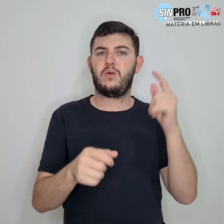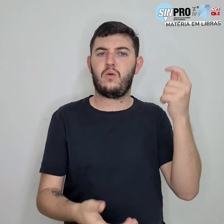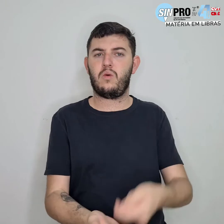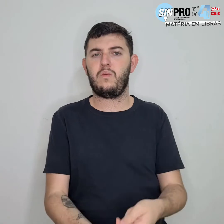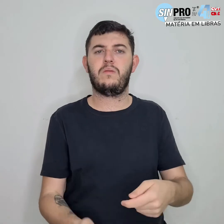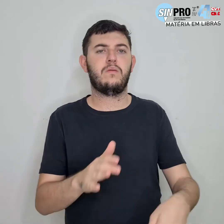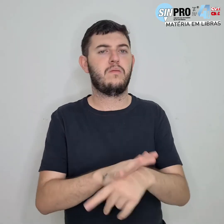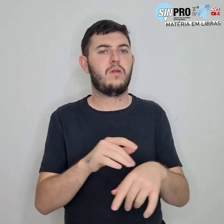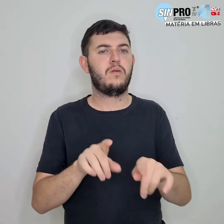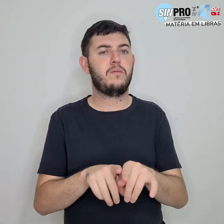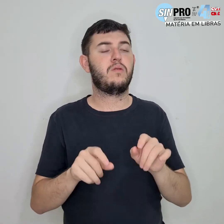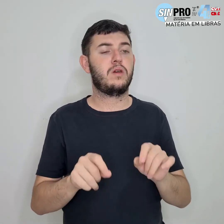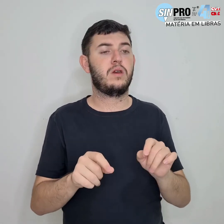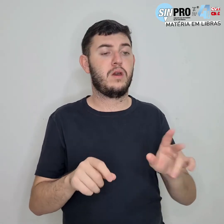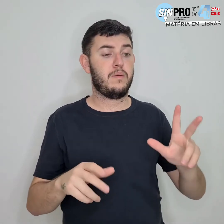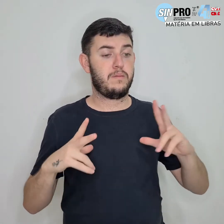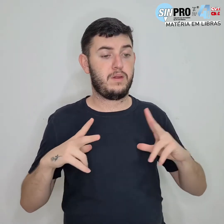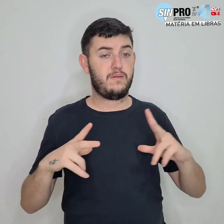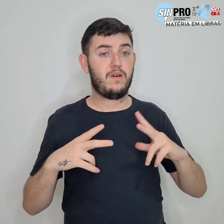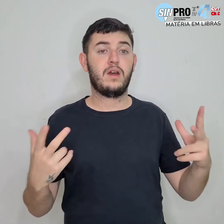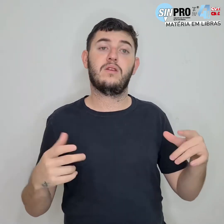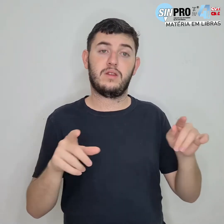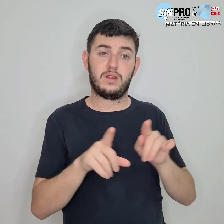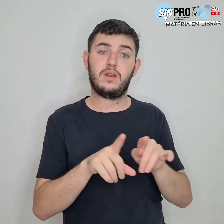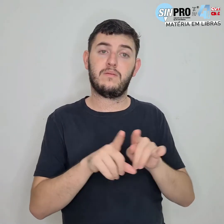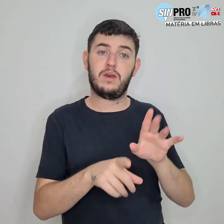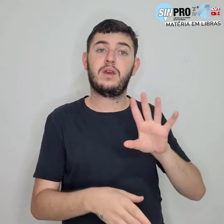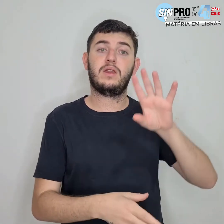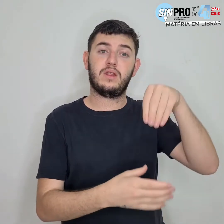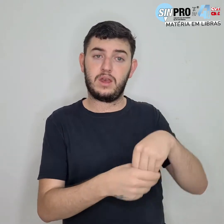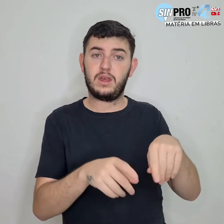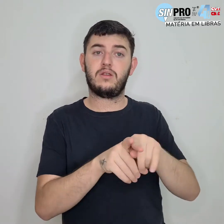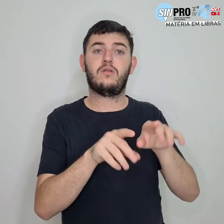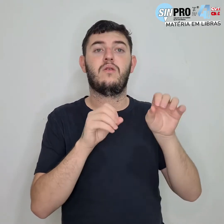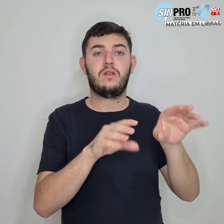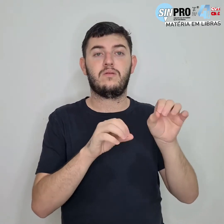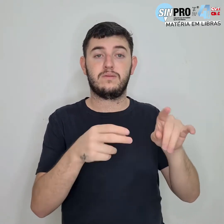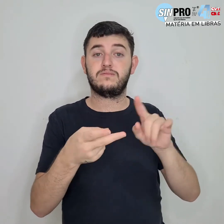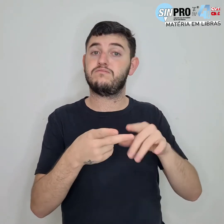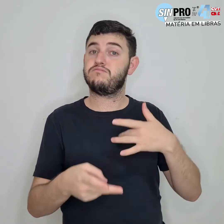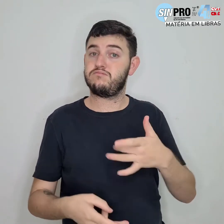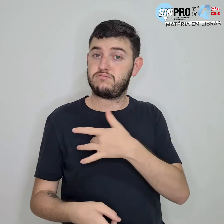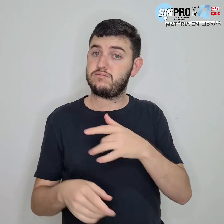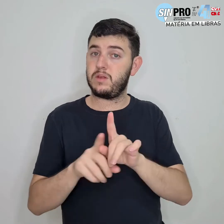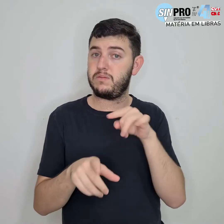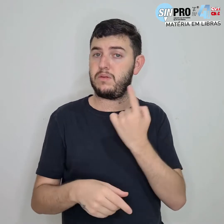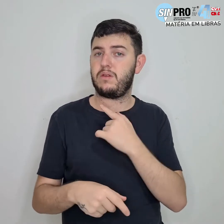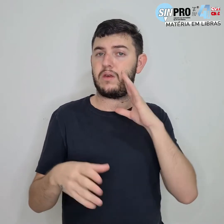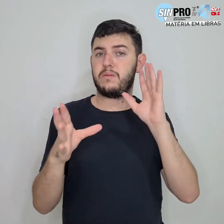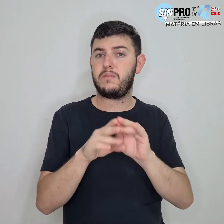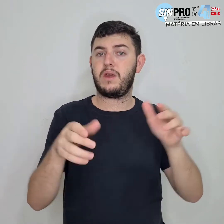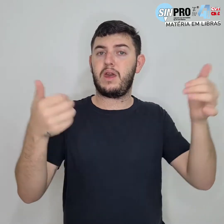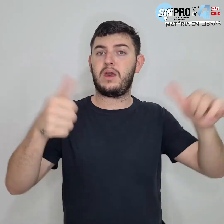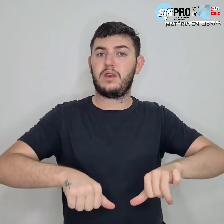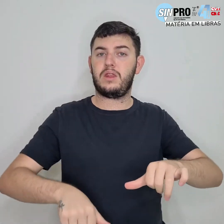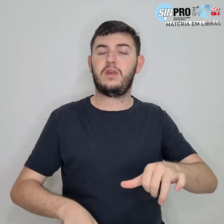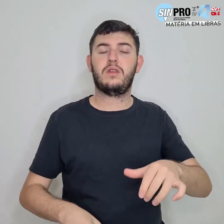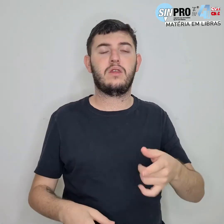setor privado, incluindo aí a educação e saúde. A crise fiscal, que é quando o governo gasta mais do que